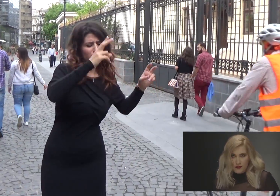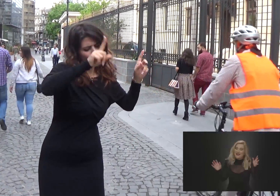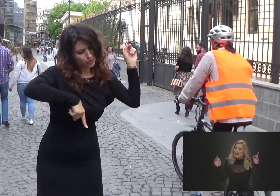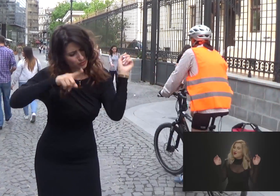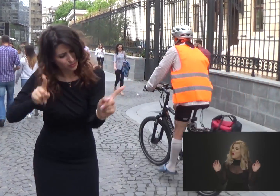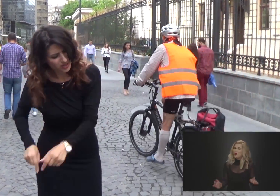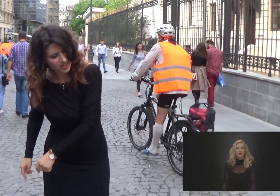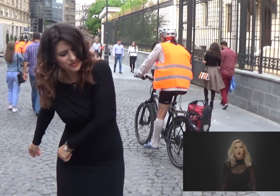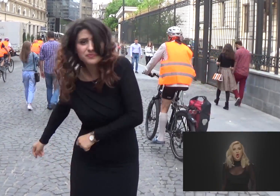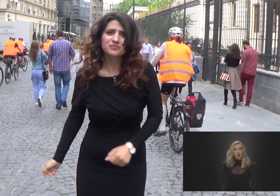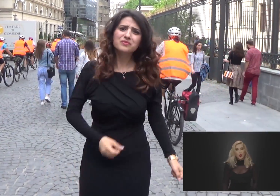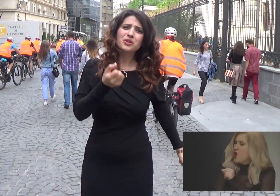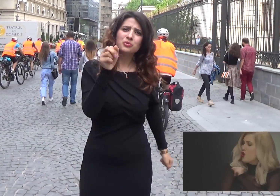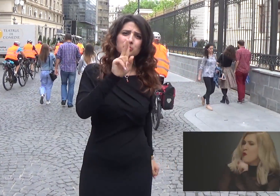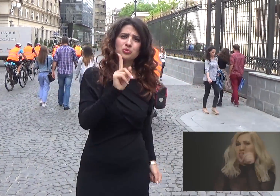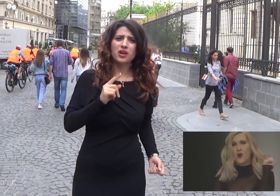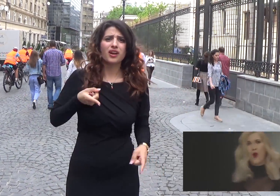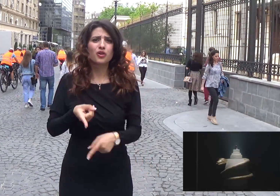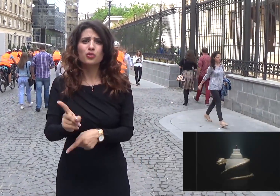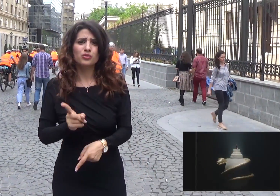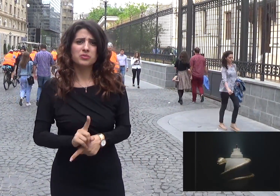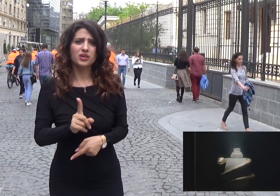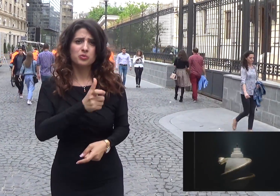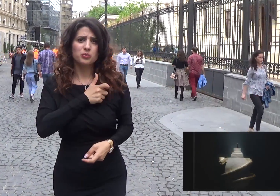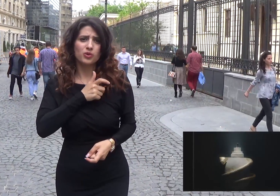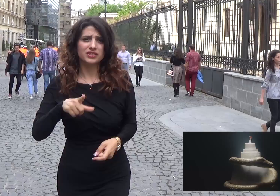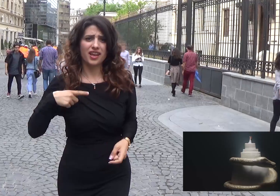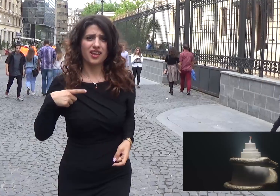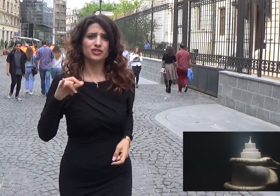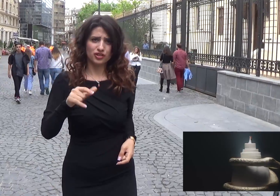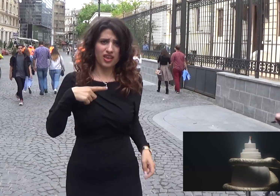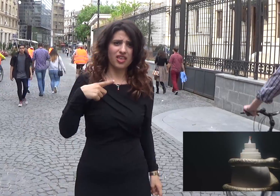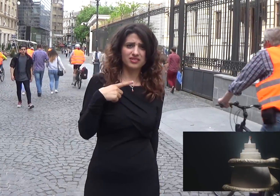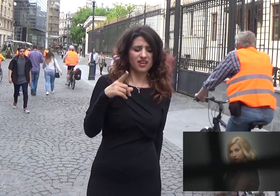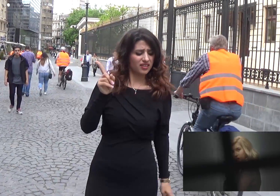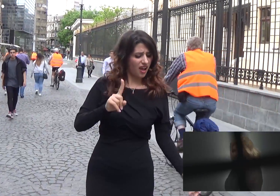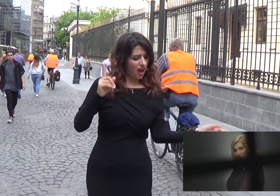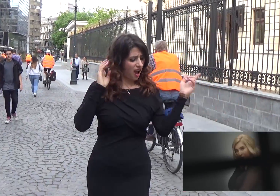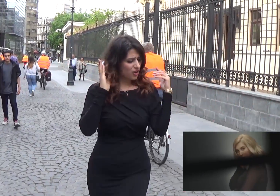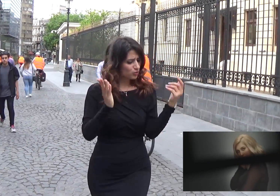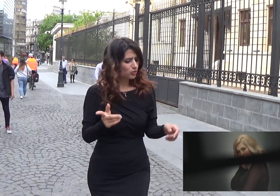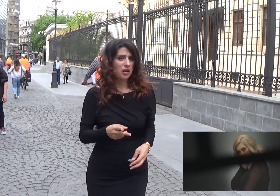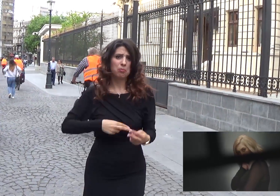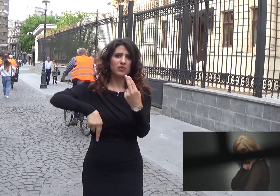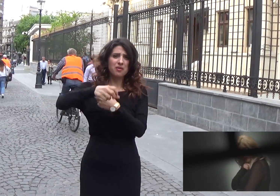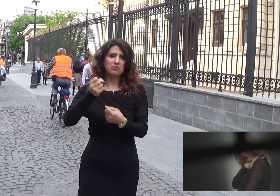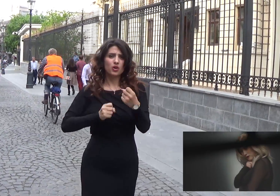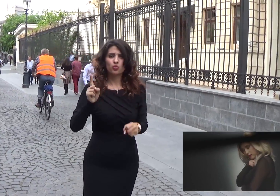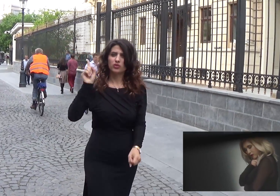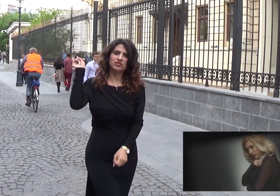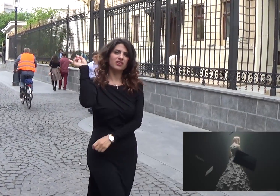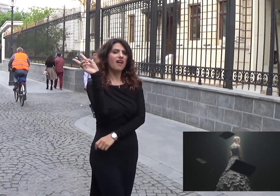de lună, haine scumpe, nu e o glumă, tu poți să le ai și eu să le ai. Dacă mă ascult să vii plimba în mașină,